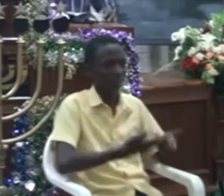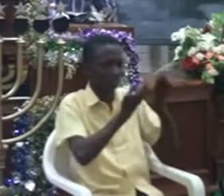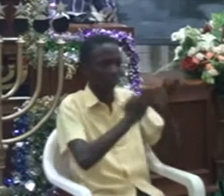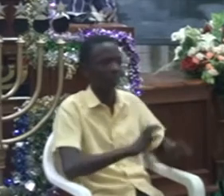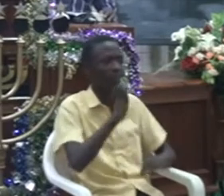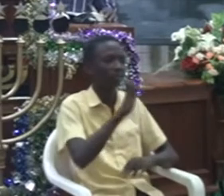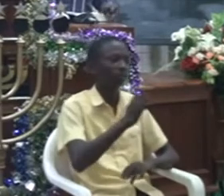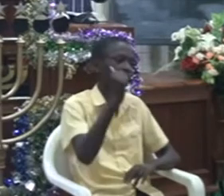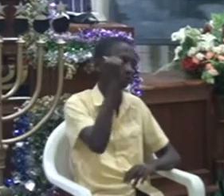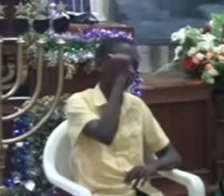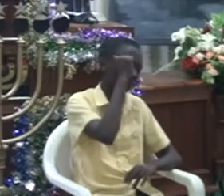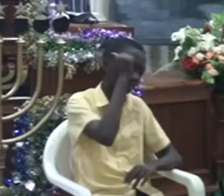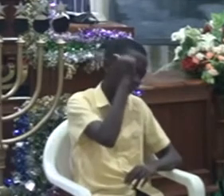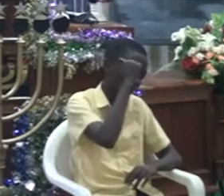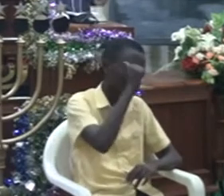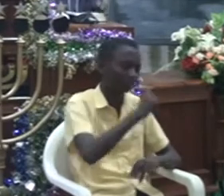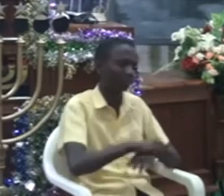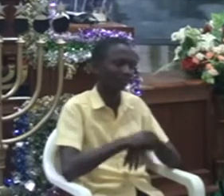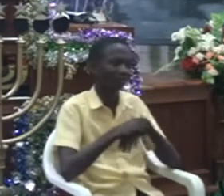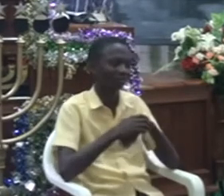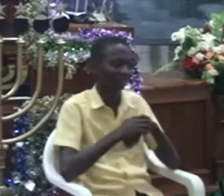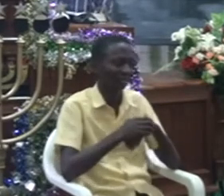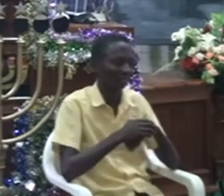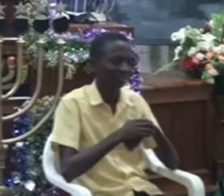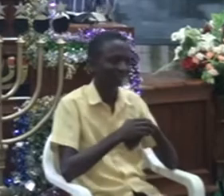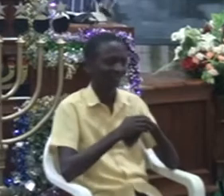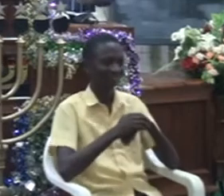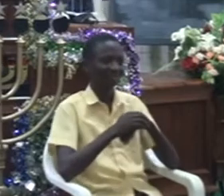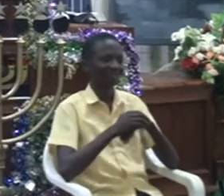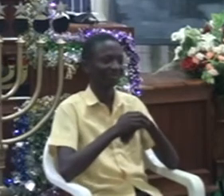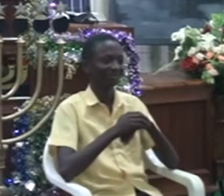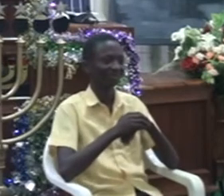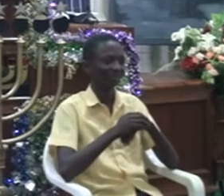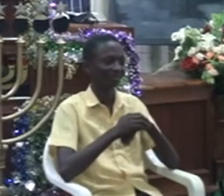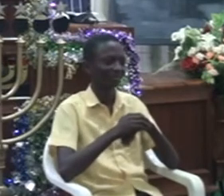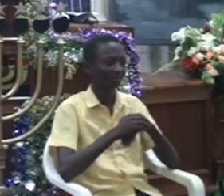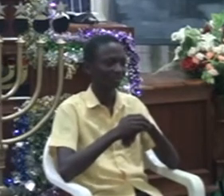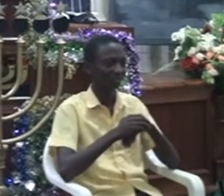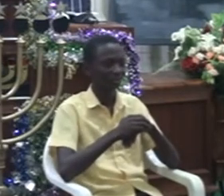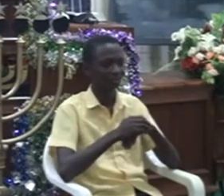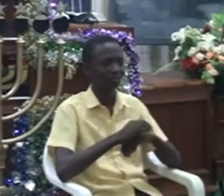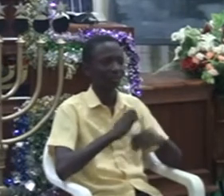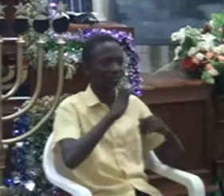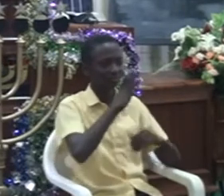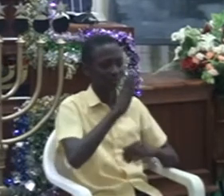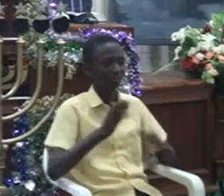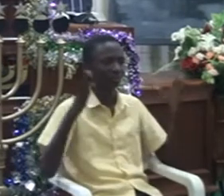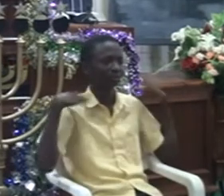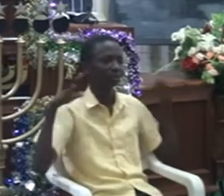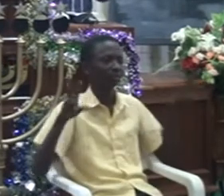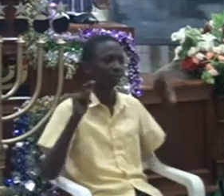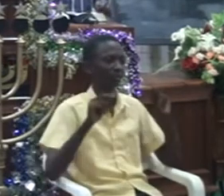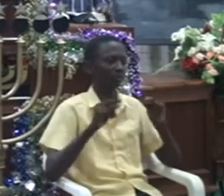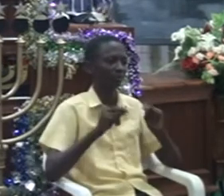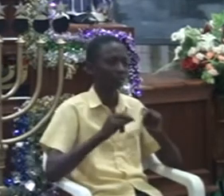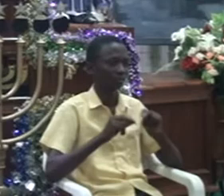mwenye aleta kifo? Jibu iko teketeke ni Adamu. Votre. Binesha l'ange. Haiku malaika ndio aleta kifo.